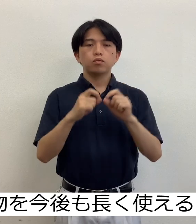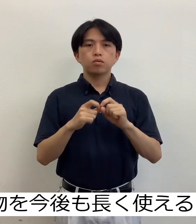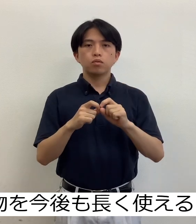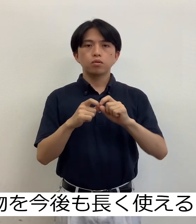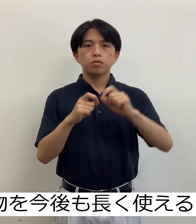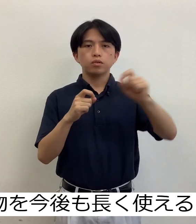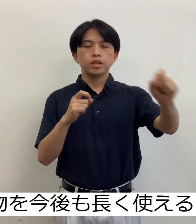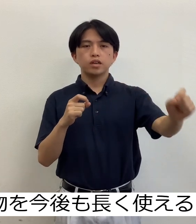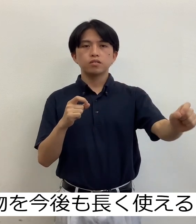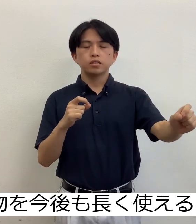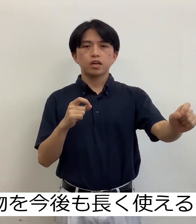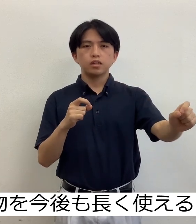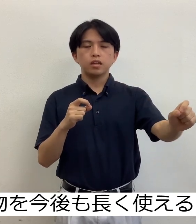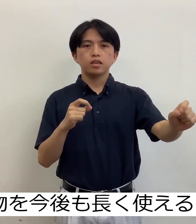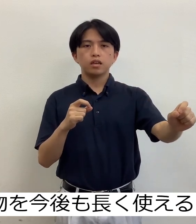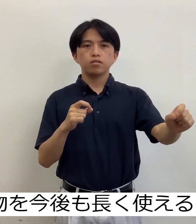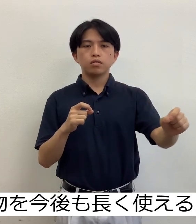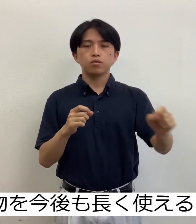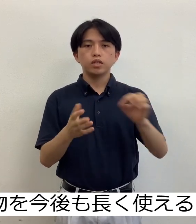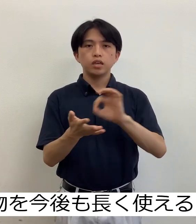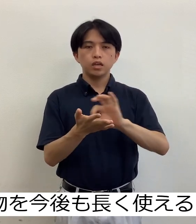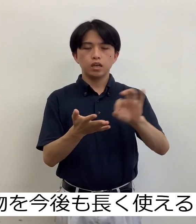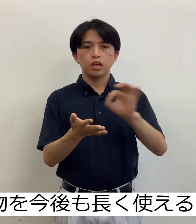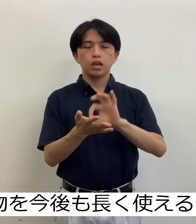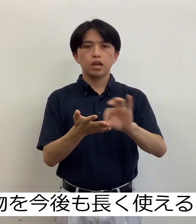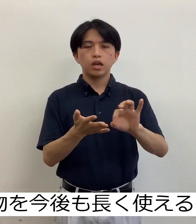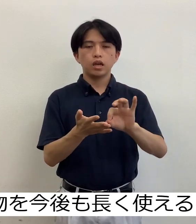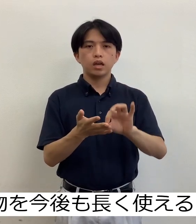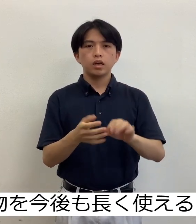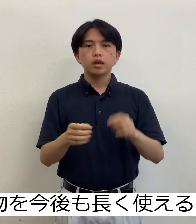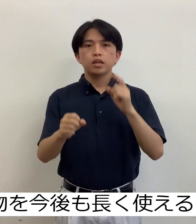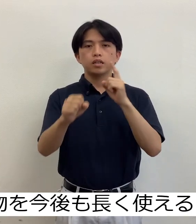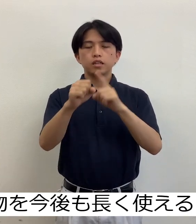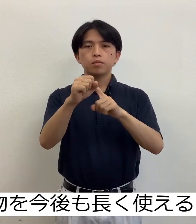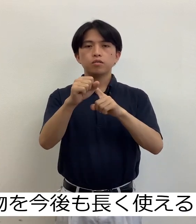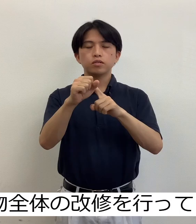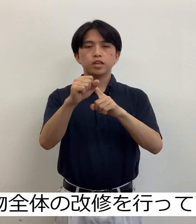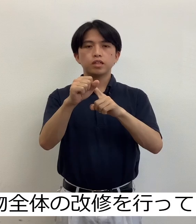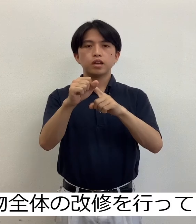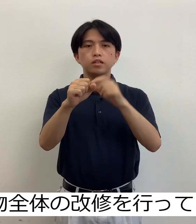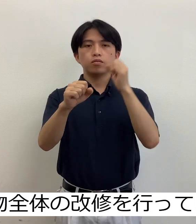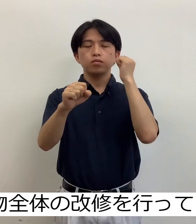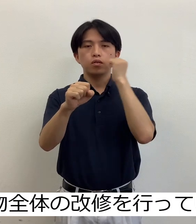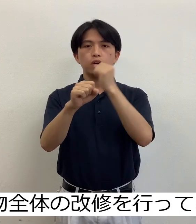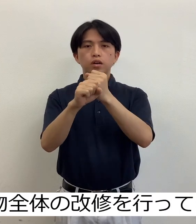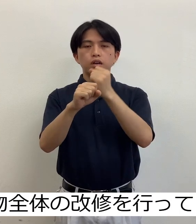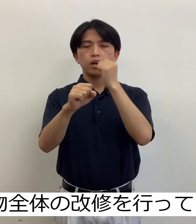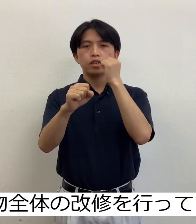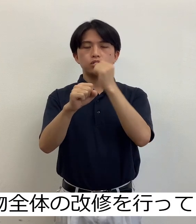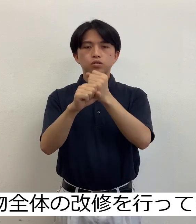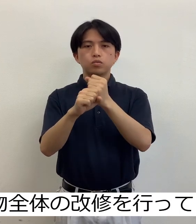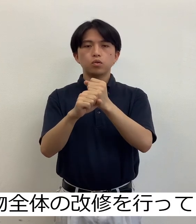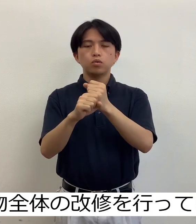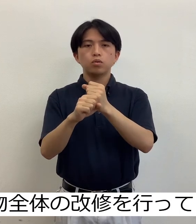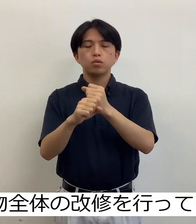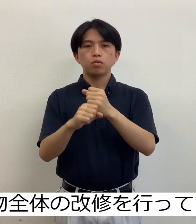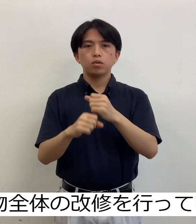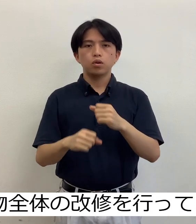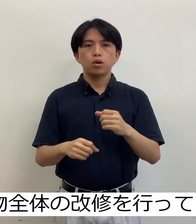今後長く使っていけるように建物全体の改修を行